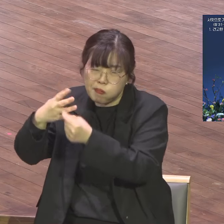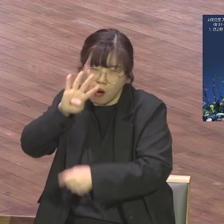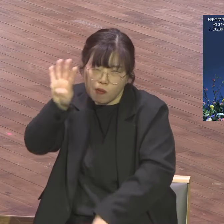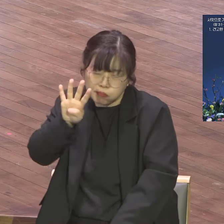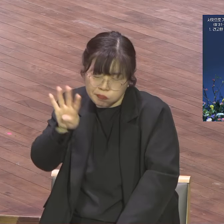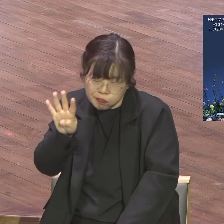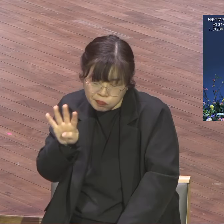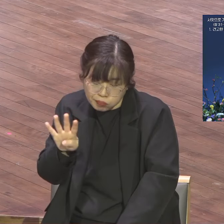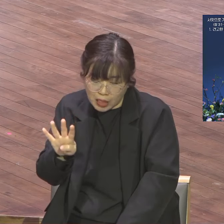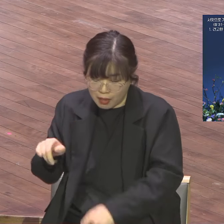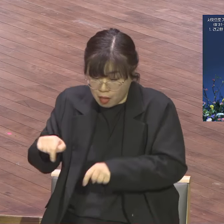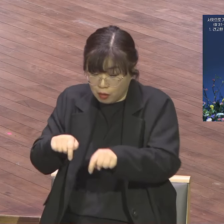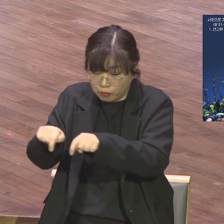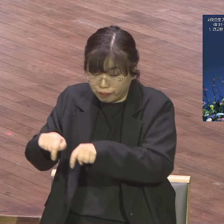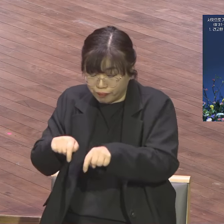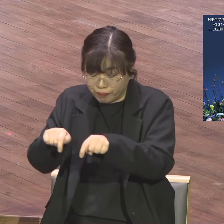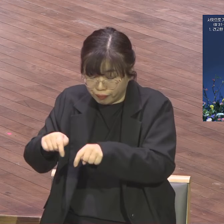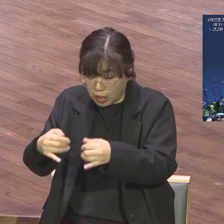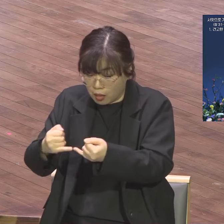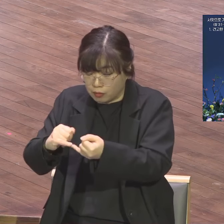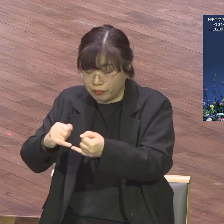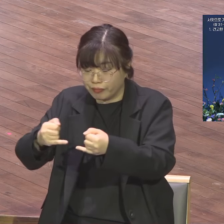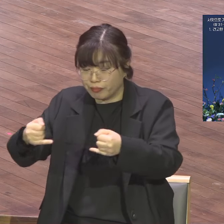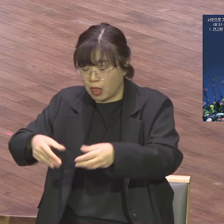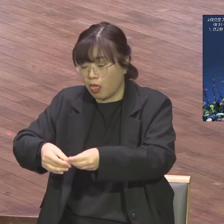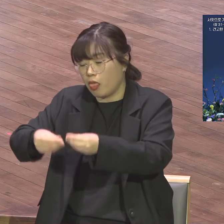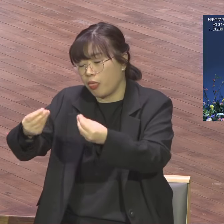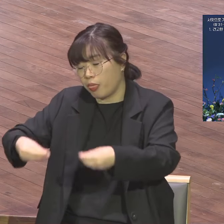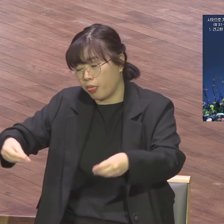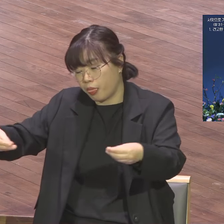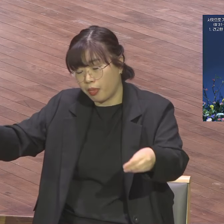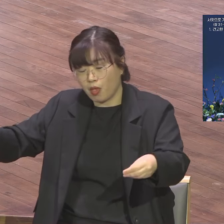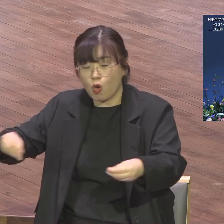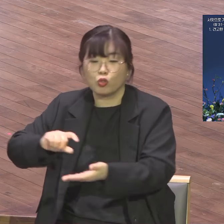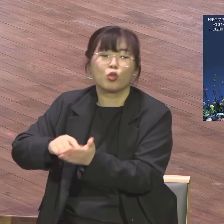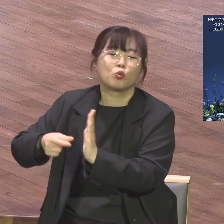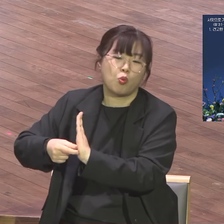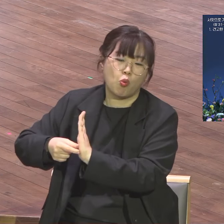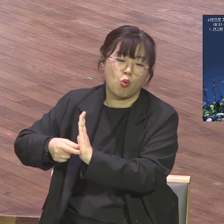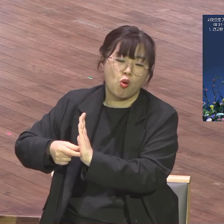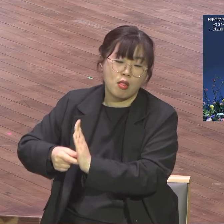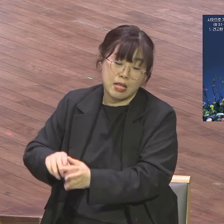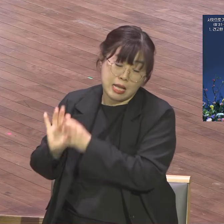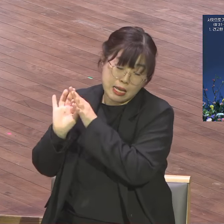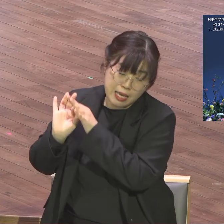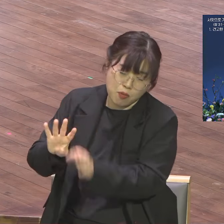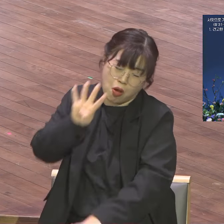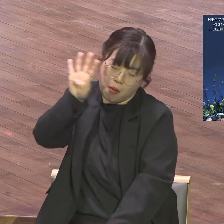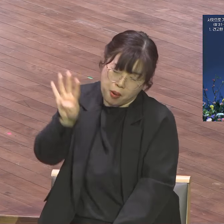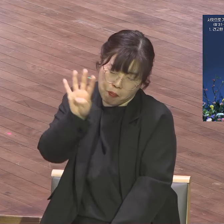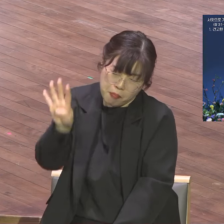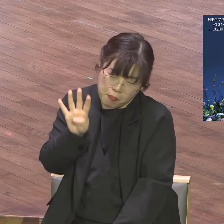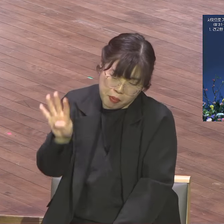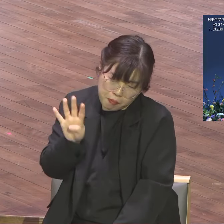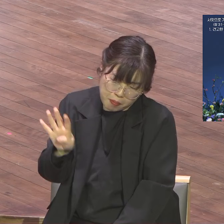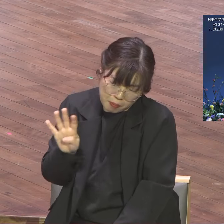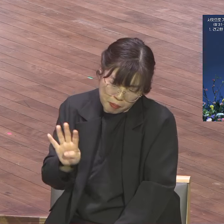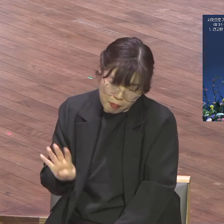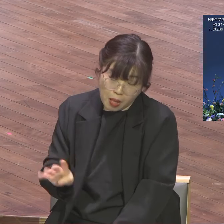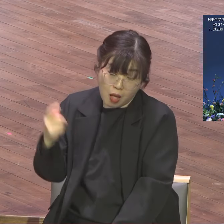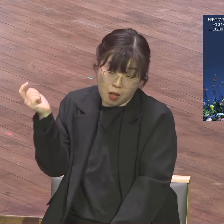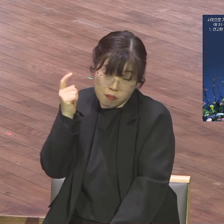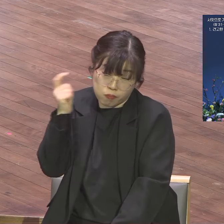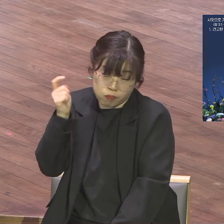어떤 때는 이걸 안 눌려서 한 10분 손해봤어. 그래 그 다음 날은 아예 꺼질 안 해. 꺼질 안 해. 시동 걸면 바로